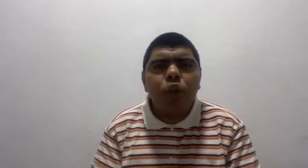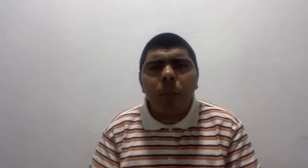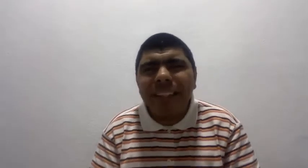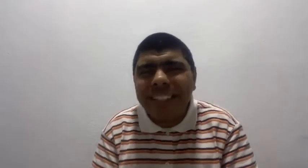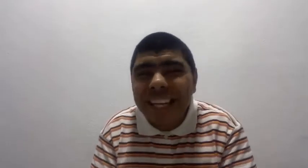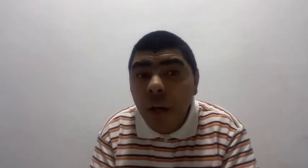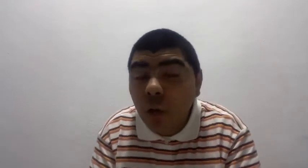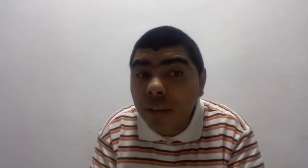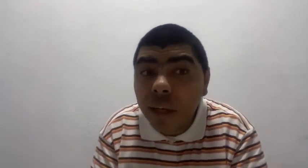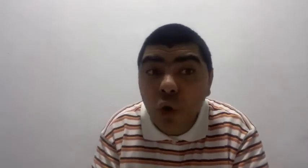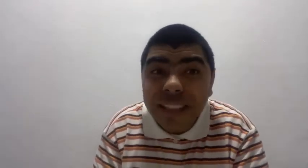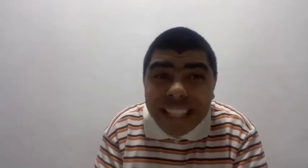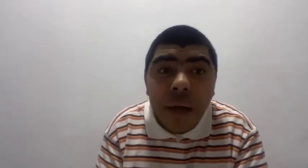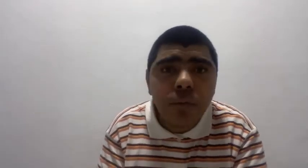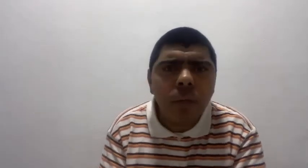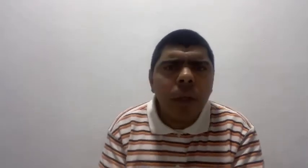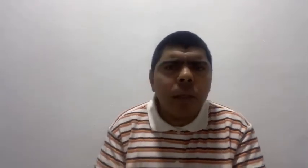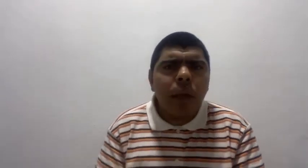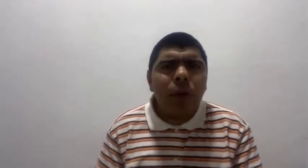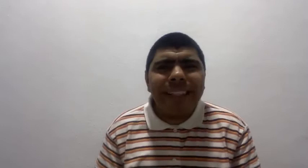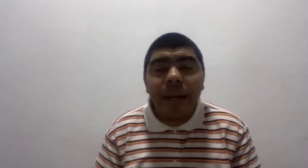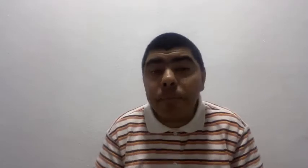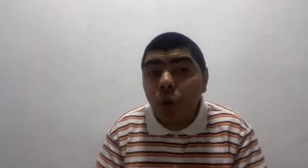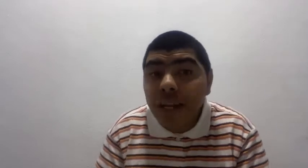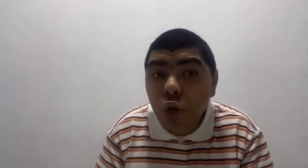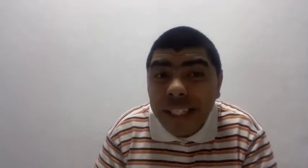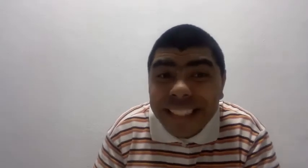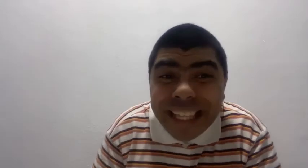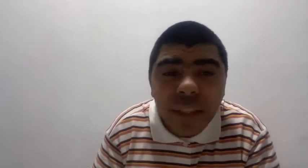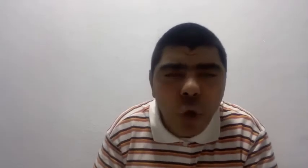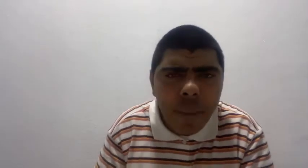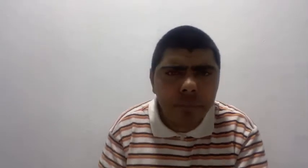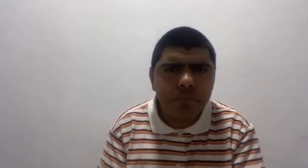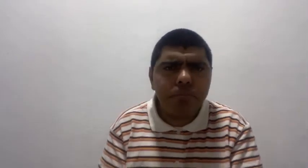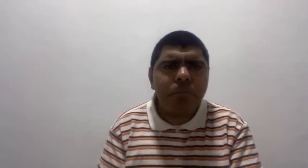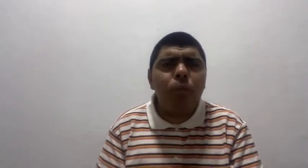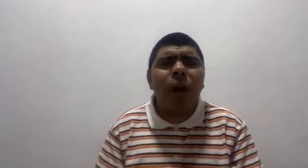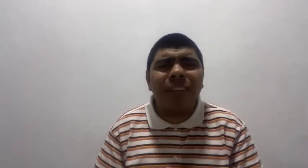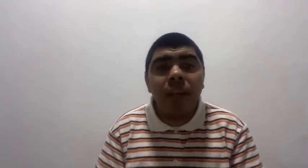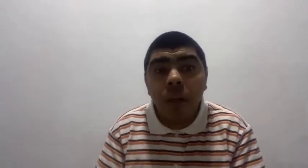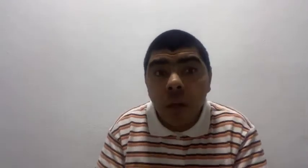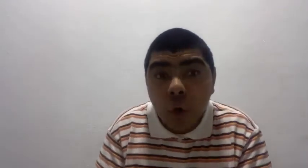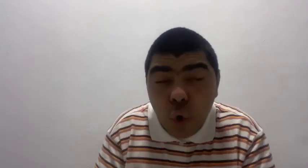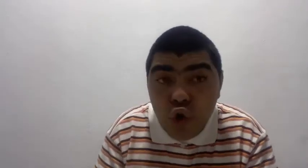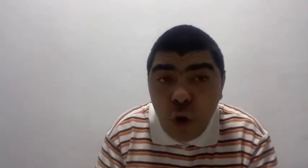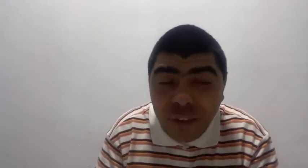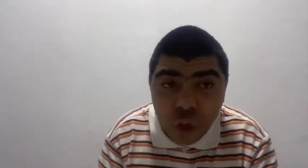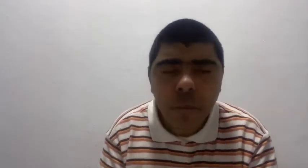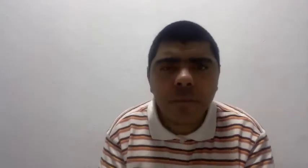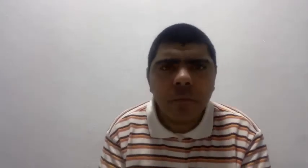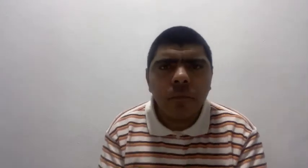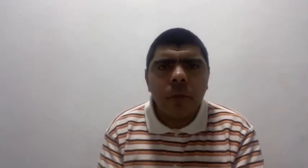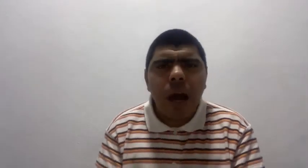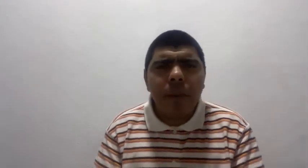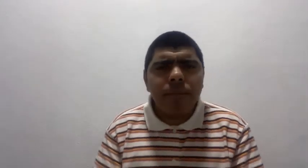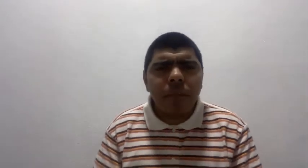Dios bendiga a los que se conectaron y a los que están por ahí conectaditos. Amén. Vamos a hacer una oración. Amén. Y